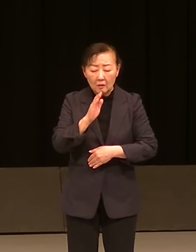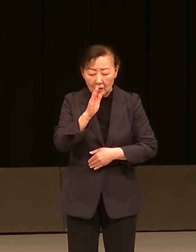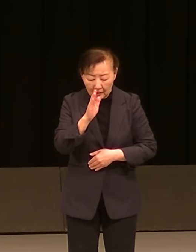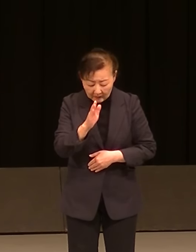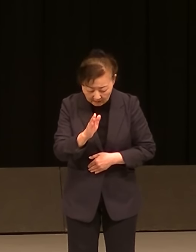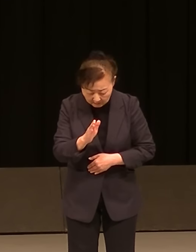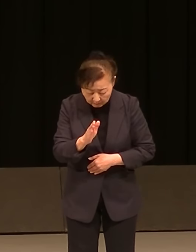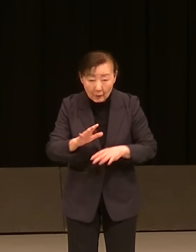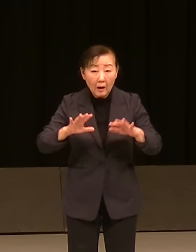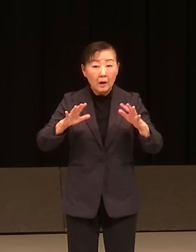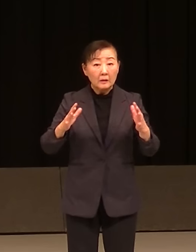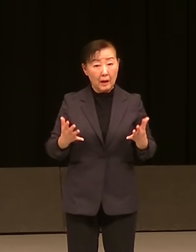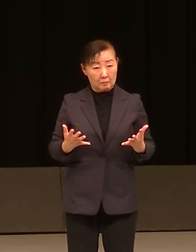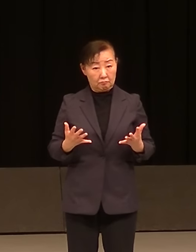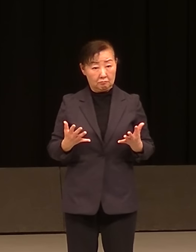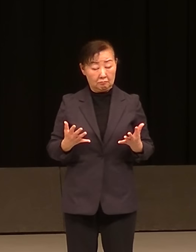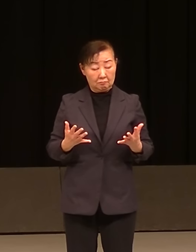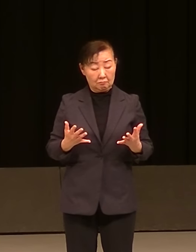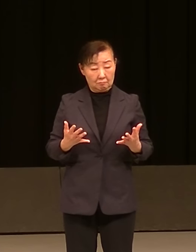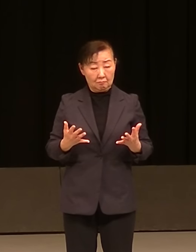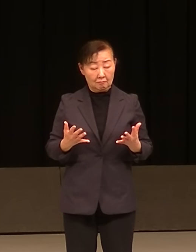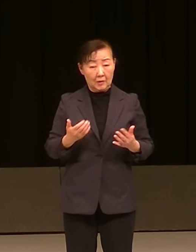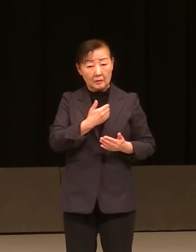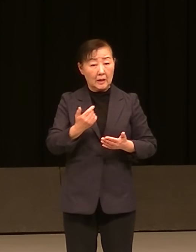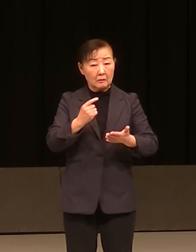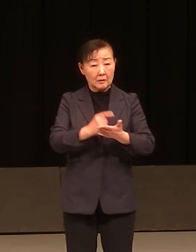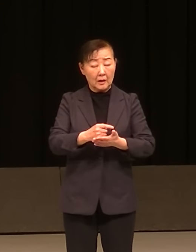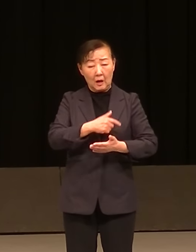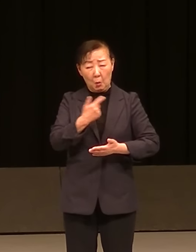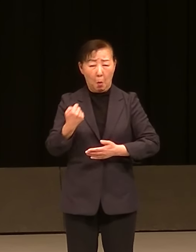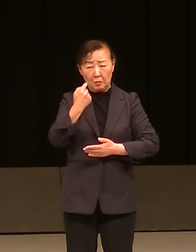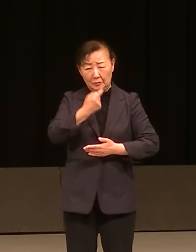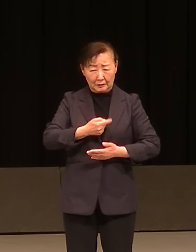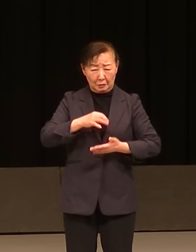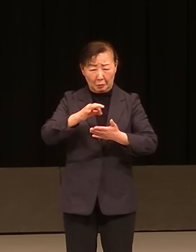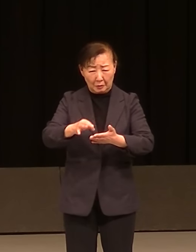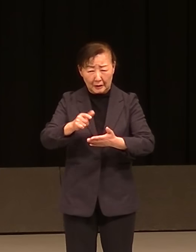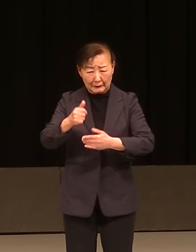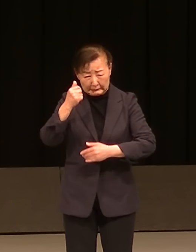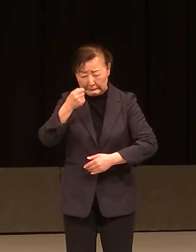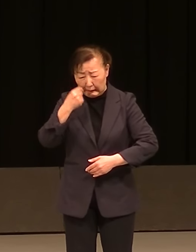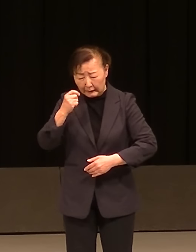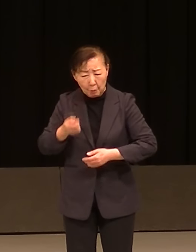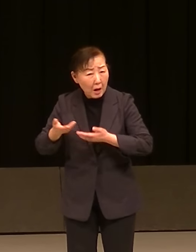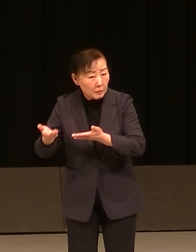なるべく大口の投資家に泣いてもらいますって